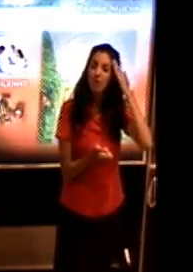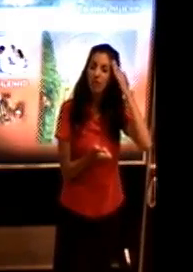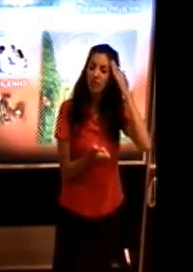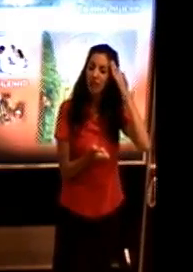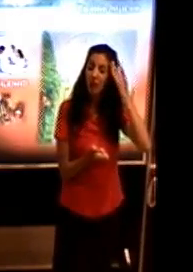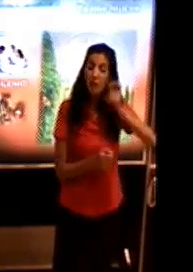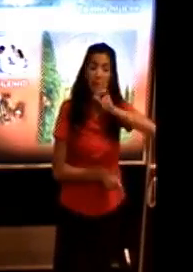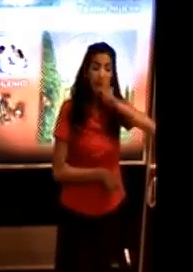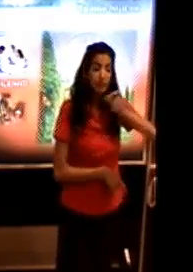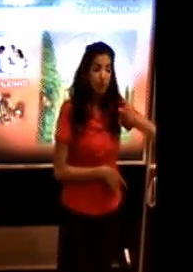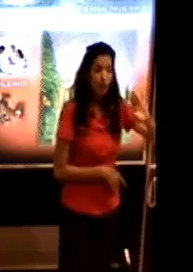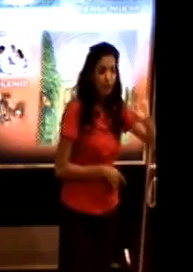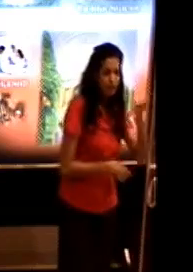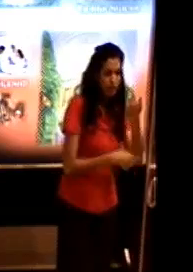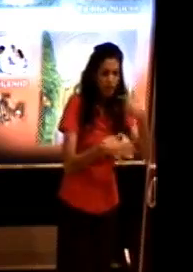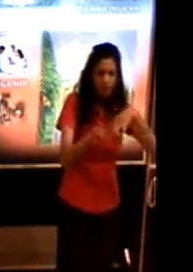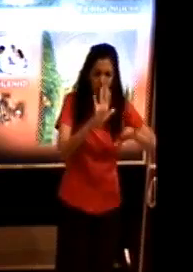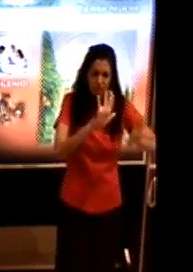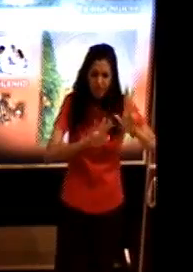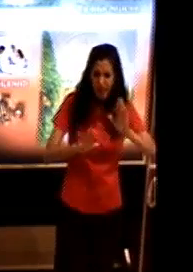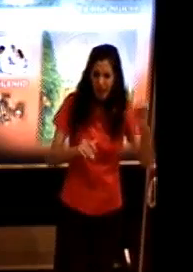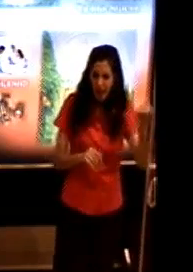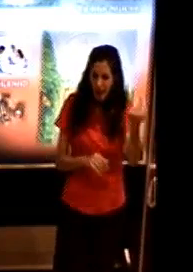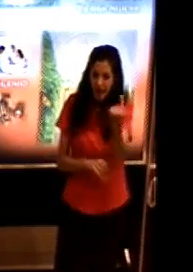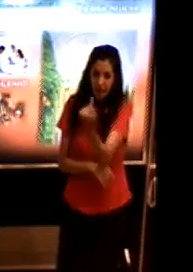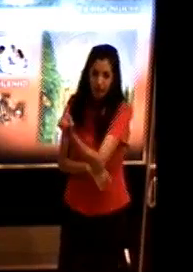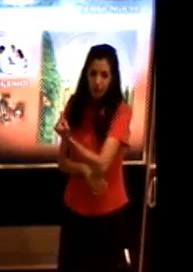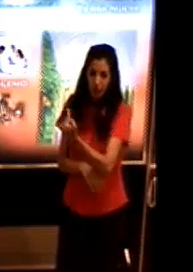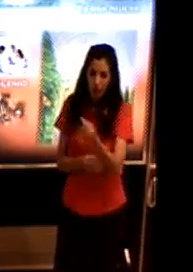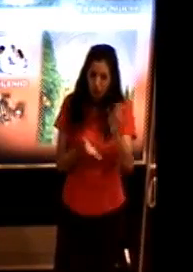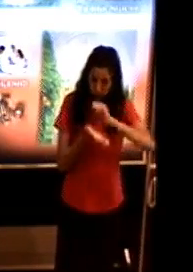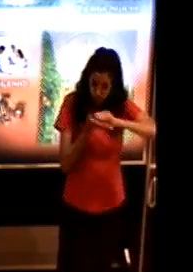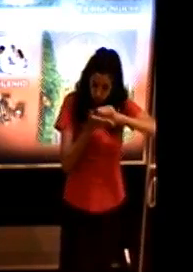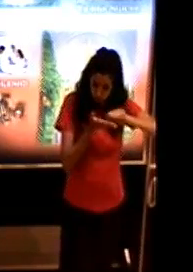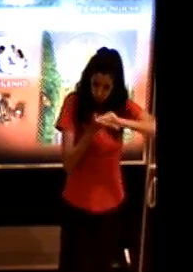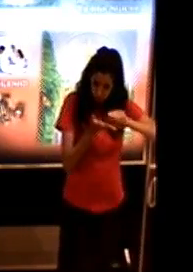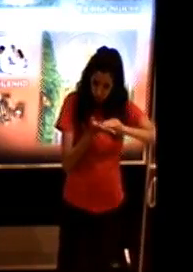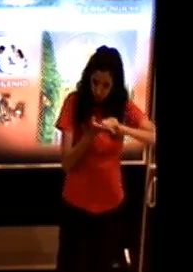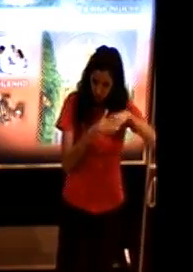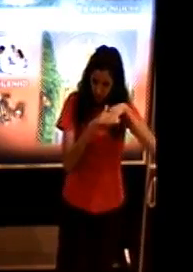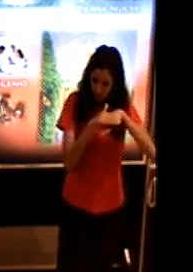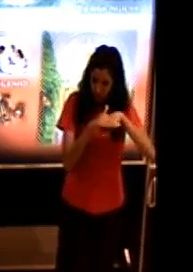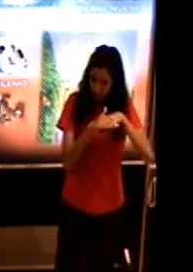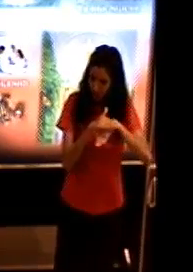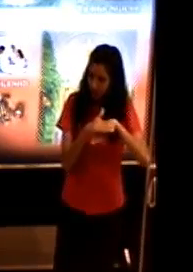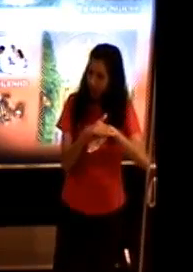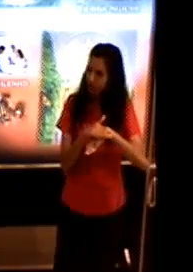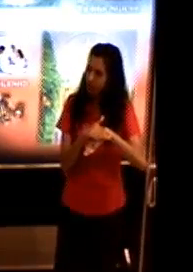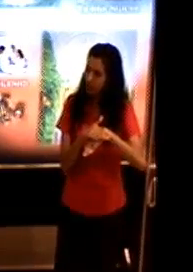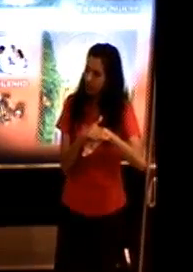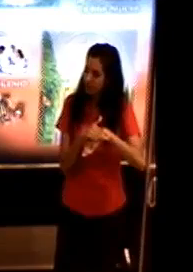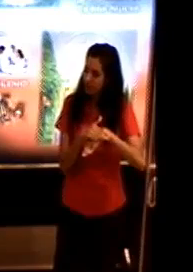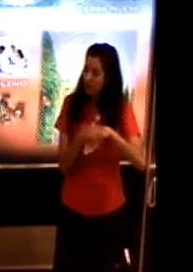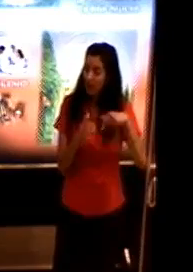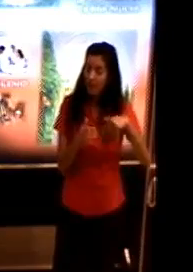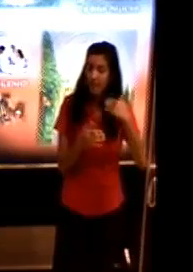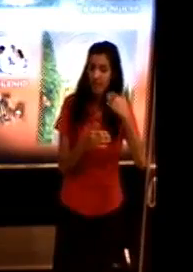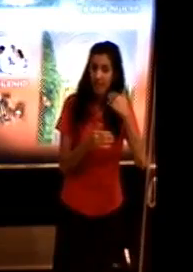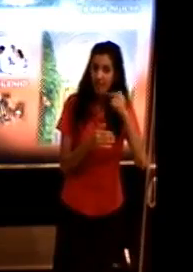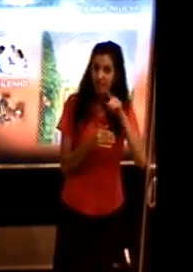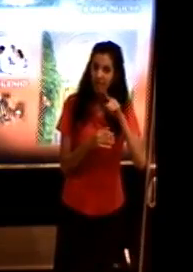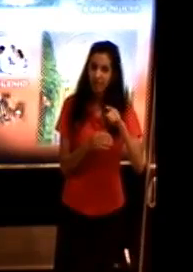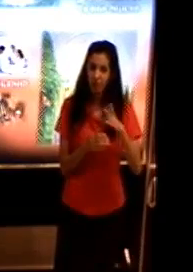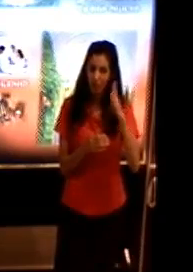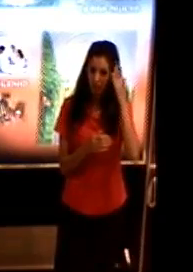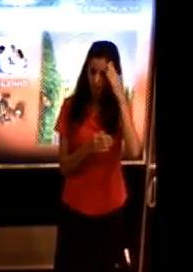humano es registrado fielmente en los registros celestiales. Y con respecto, y saben,